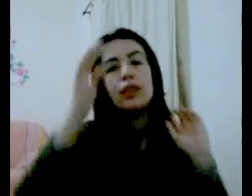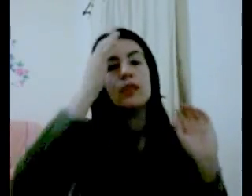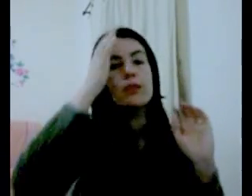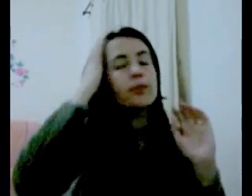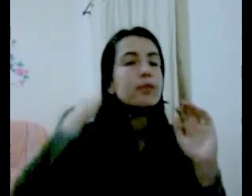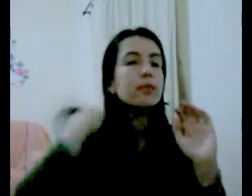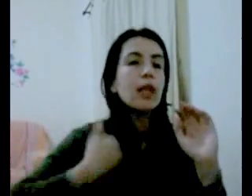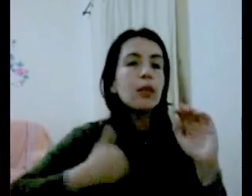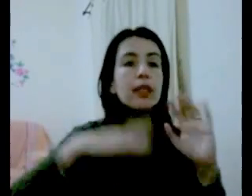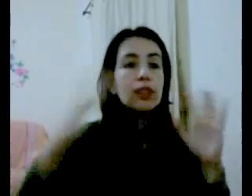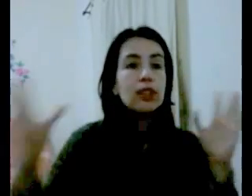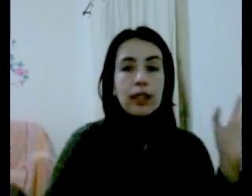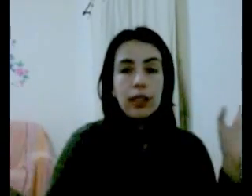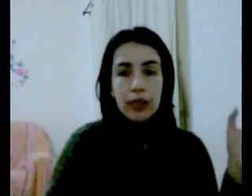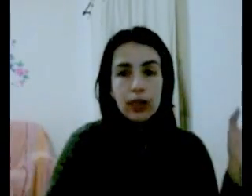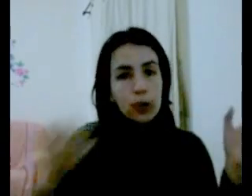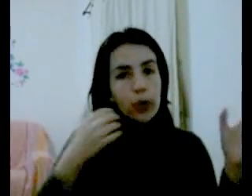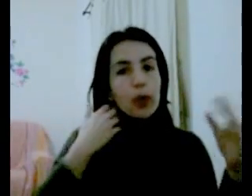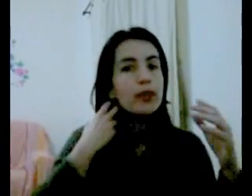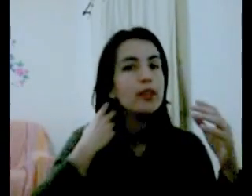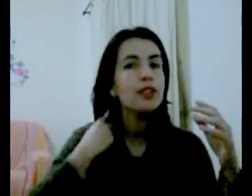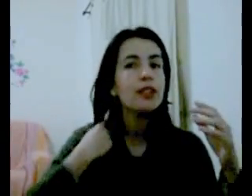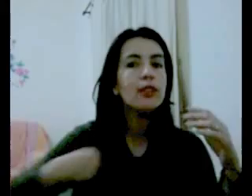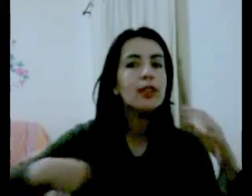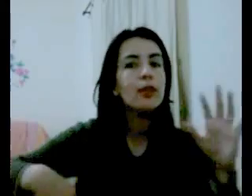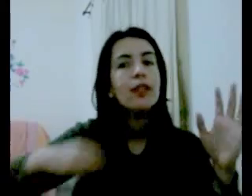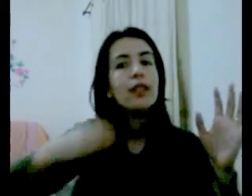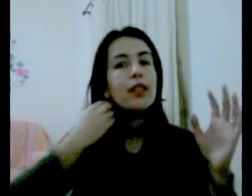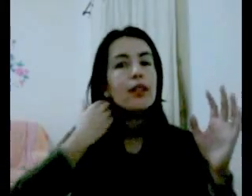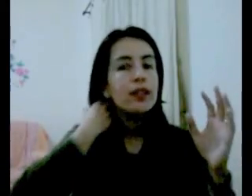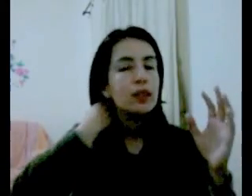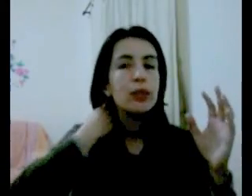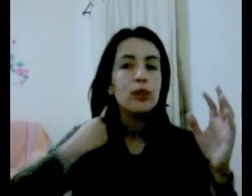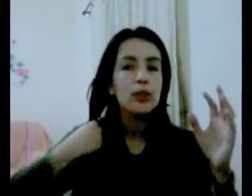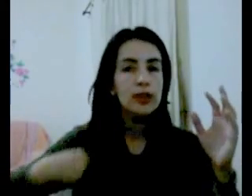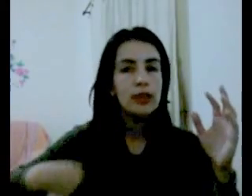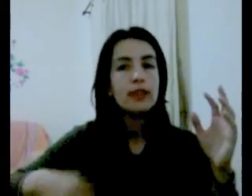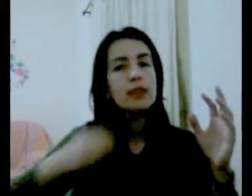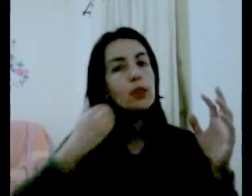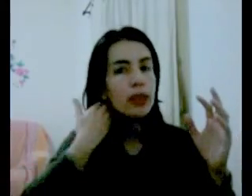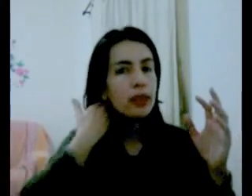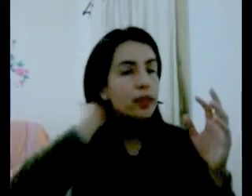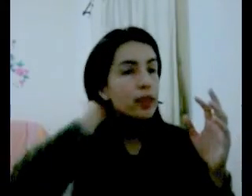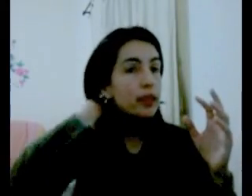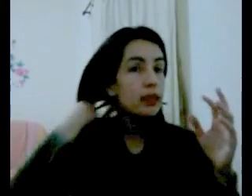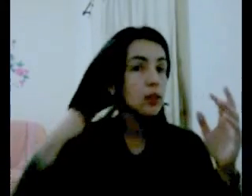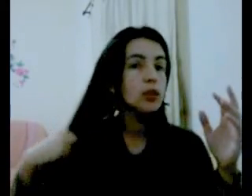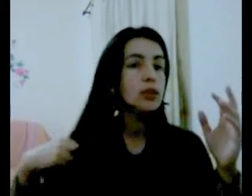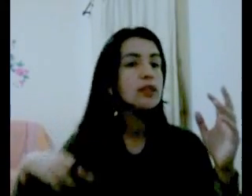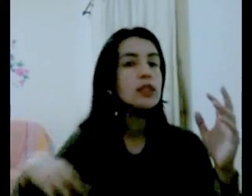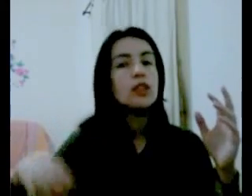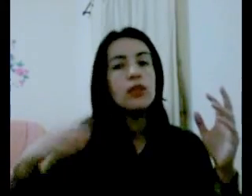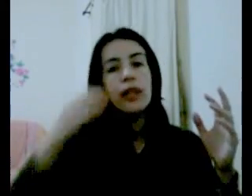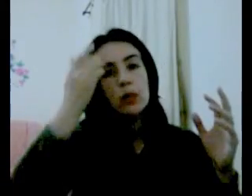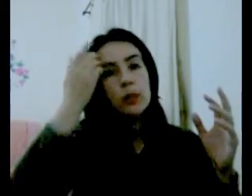mesmo que, tá, que tem gente que engravida com mioma, tem gente que não, então eu quero saber de vocês também. E se algum dia vocês já